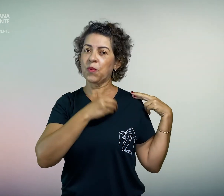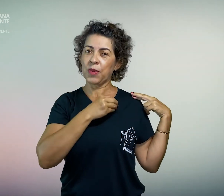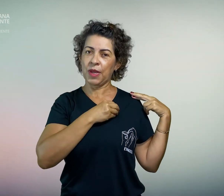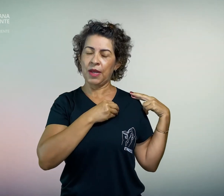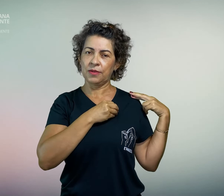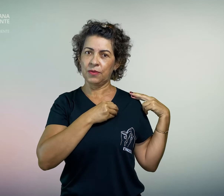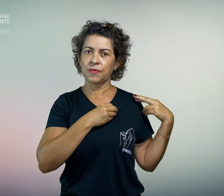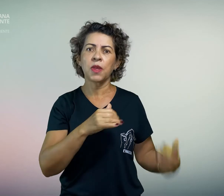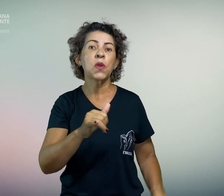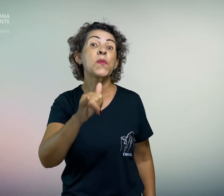Jesus é prova disso.